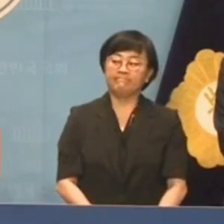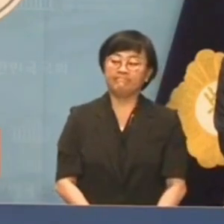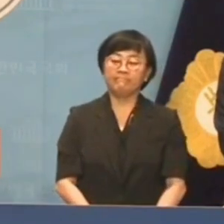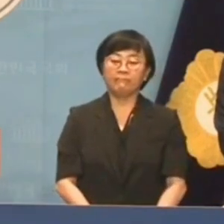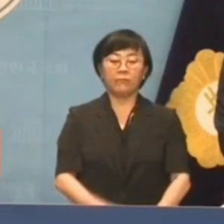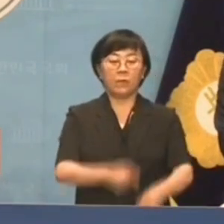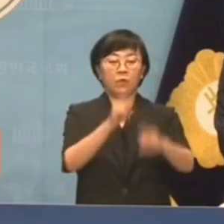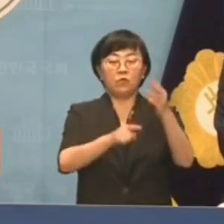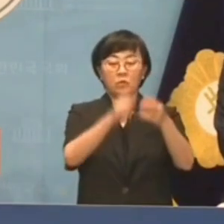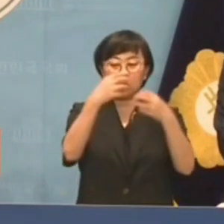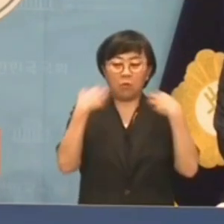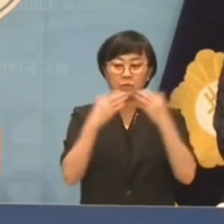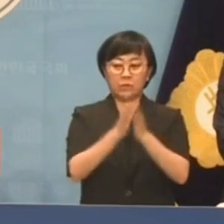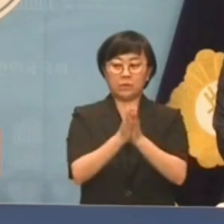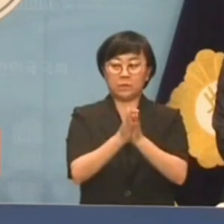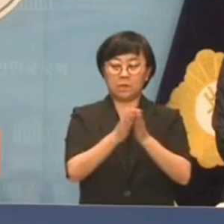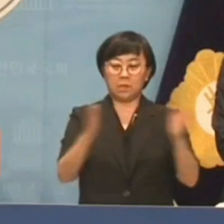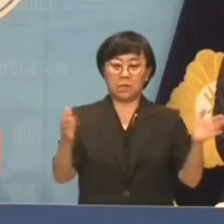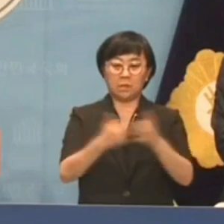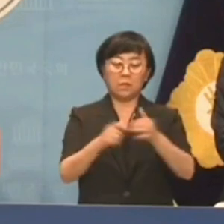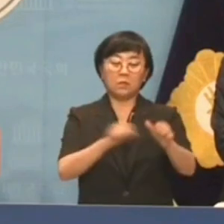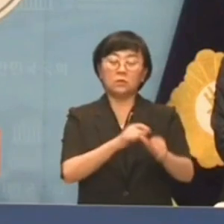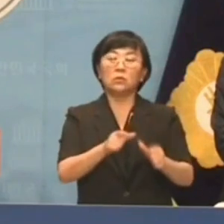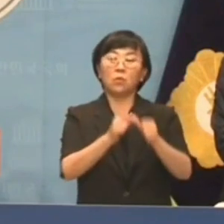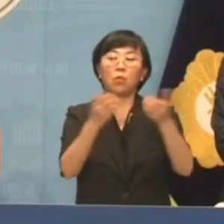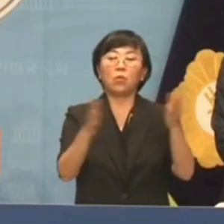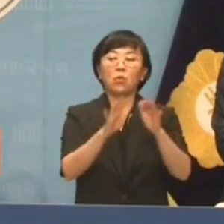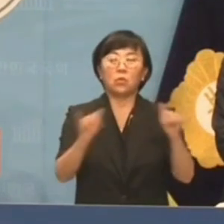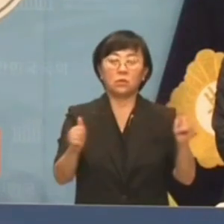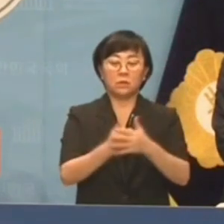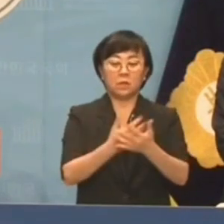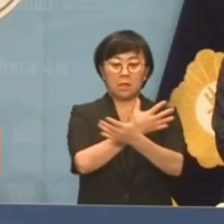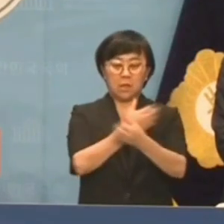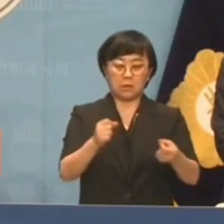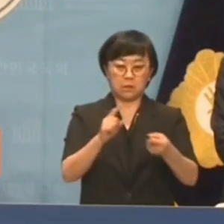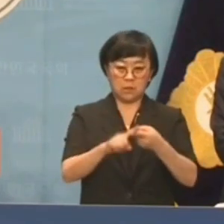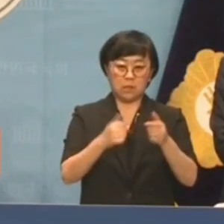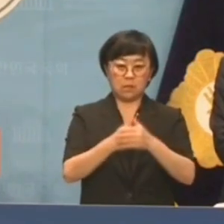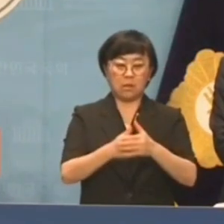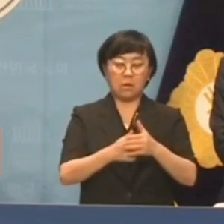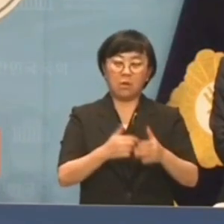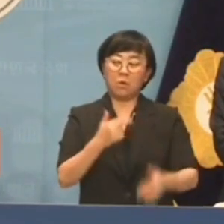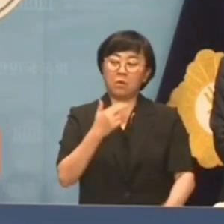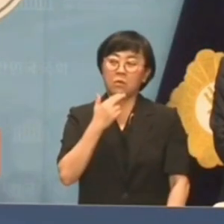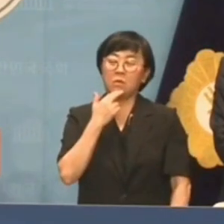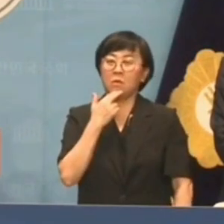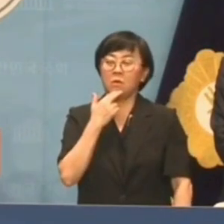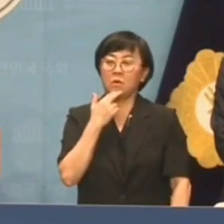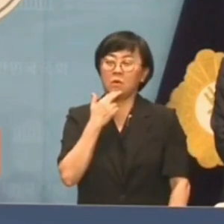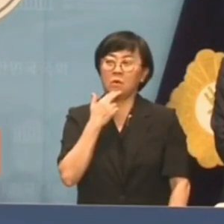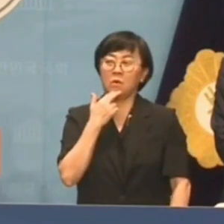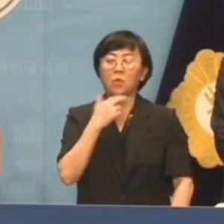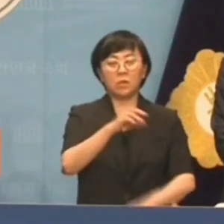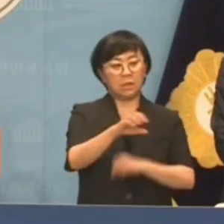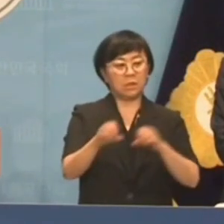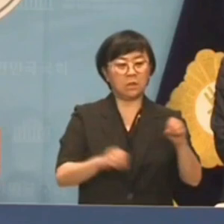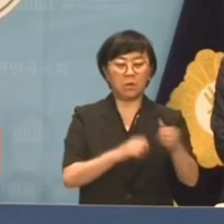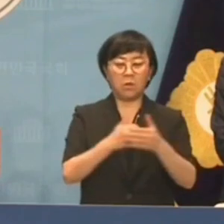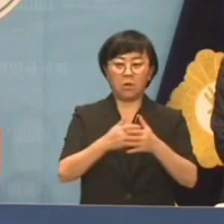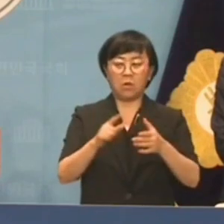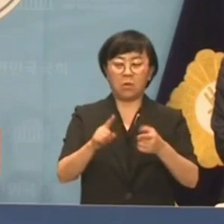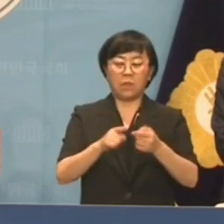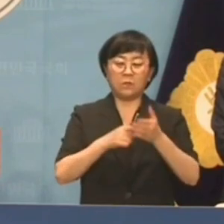예, 윤석열 정부 들어서 이 특고노동자 등 비정규직 관련 정책이 거의 전무하고 오히려